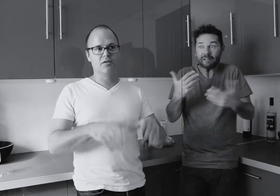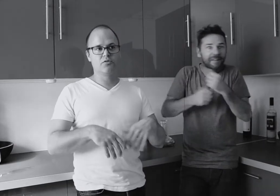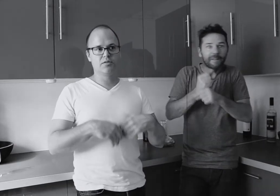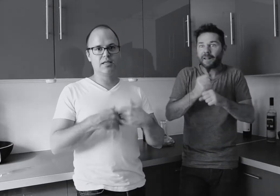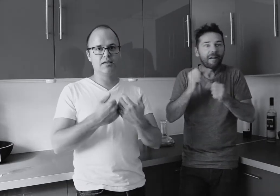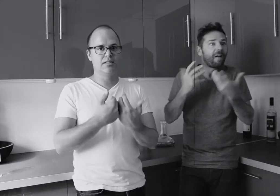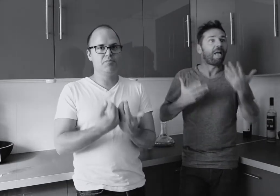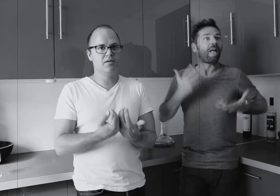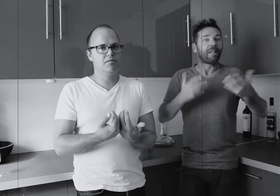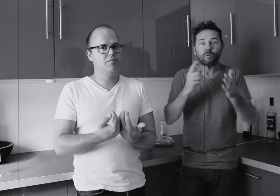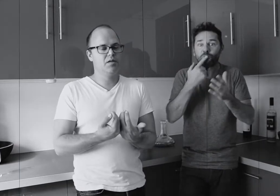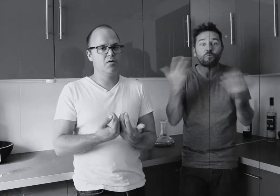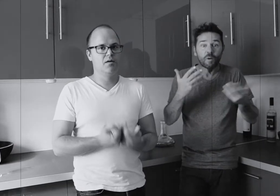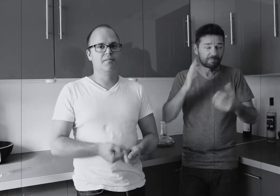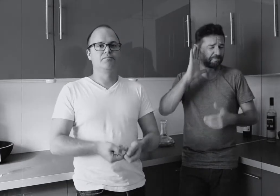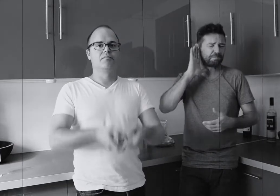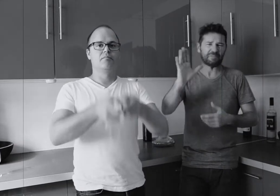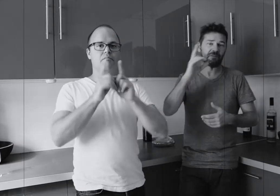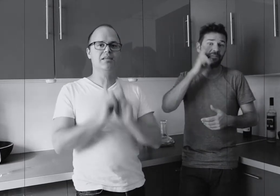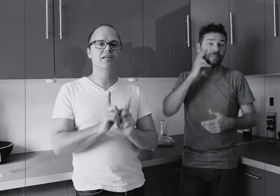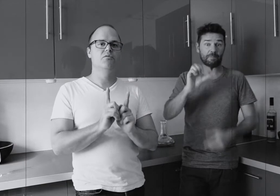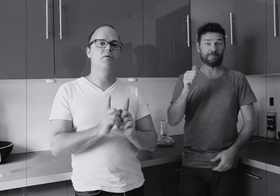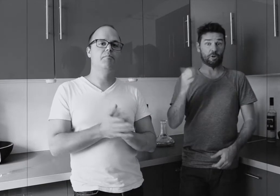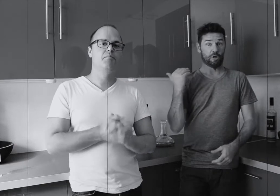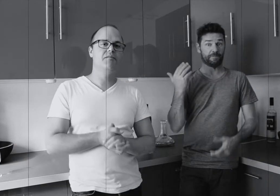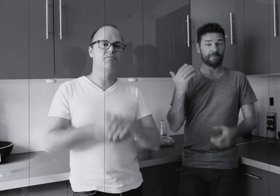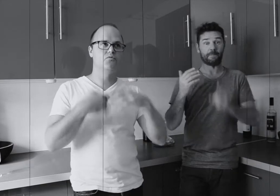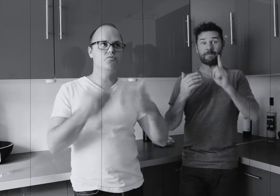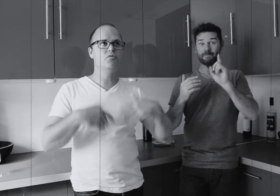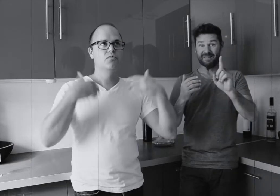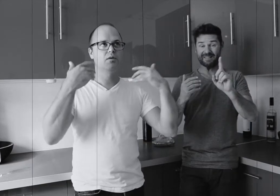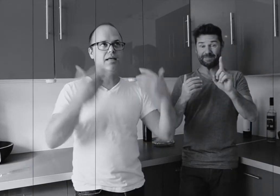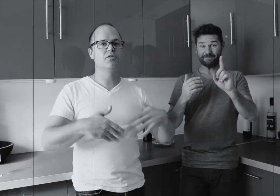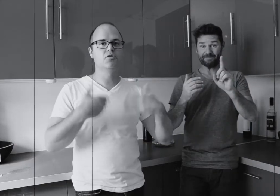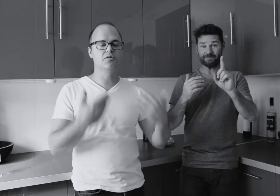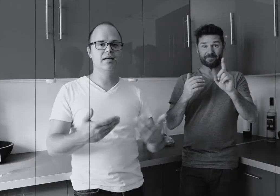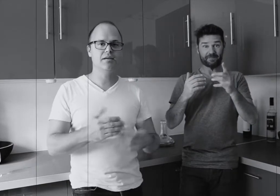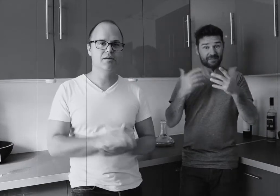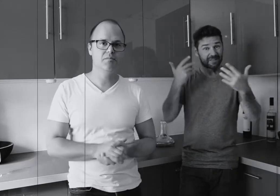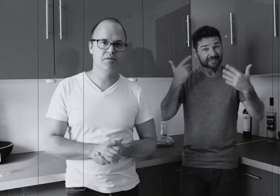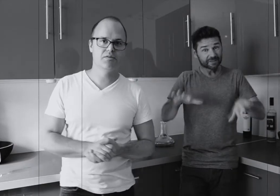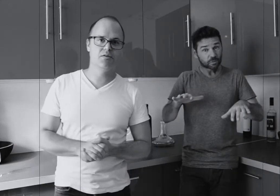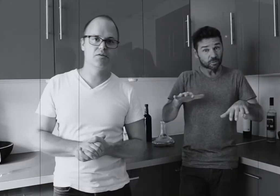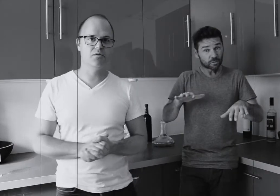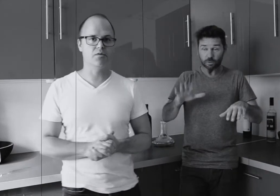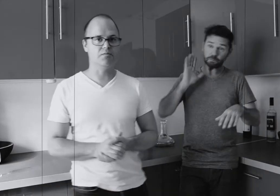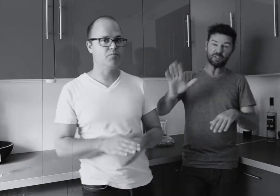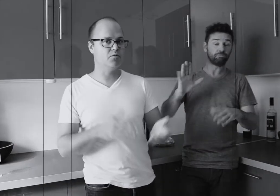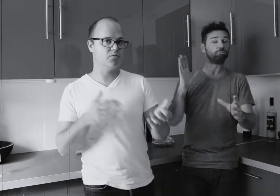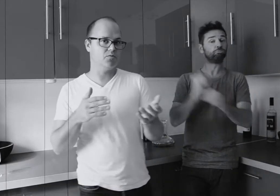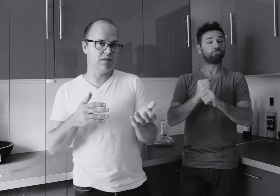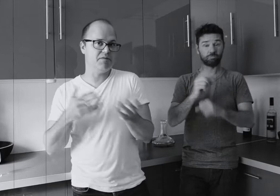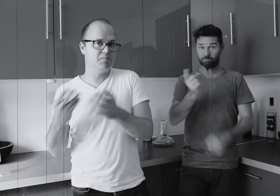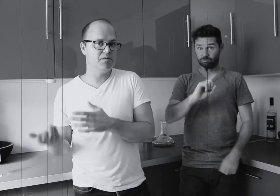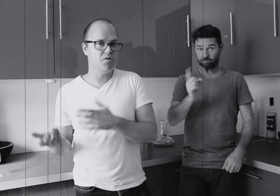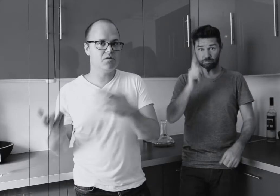c'est quelque chose qui est typique des vins primeurs. Mais ça ne doit pas toujours être que ça, hein, parce que